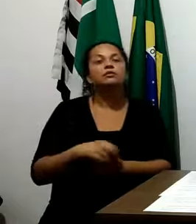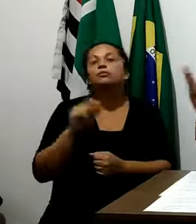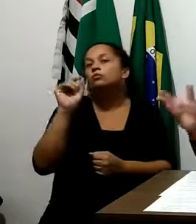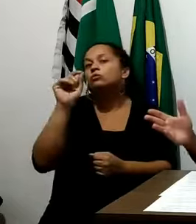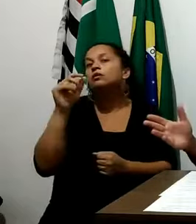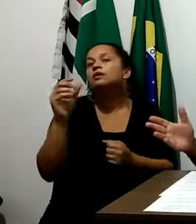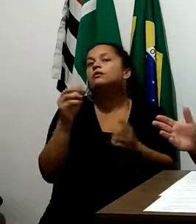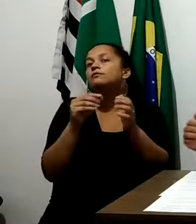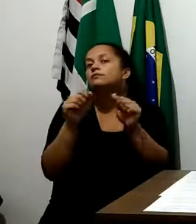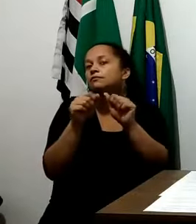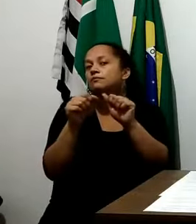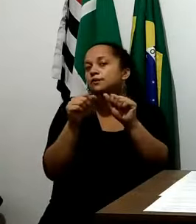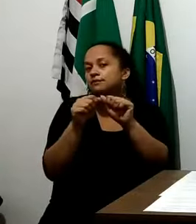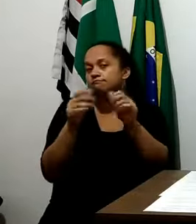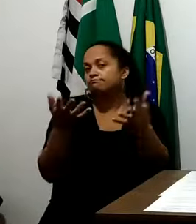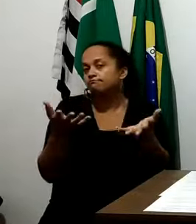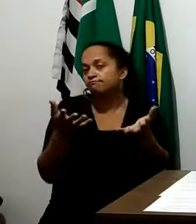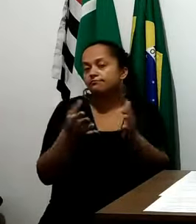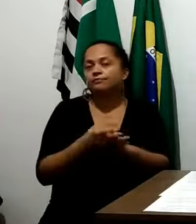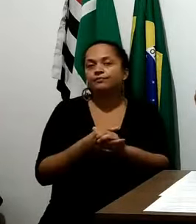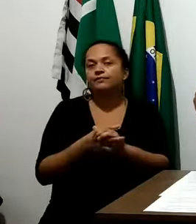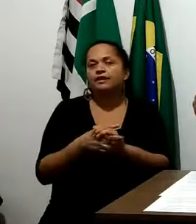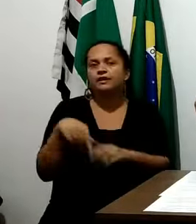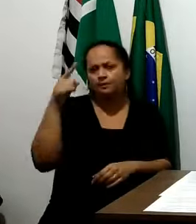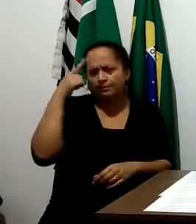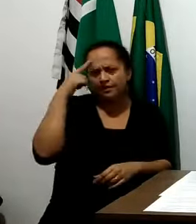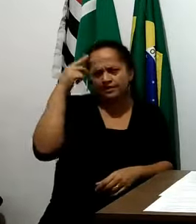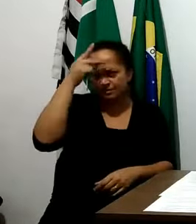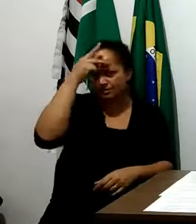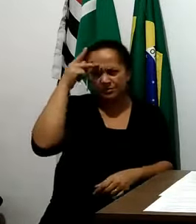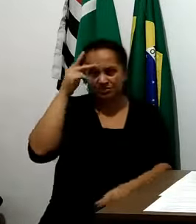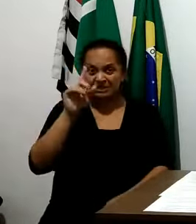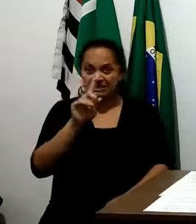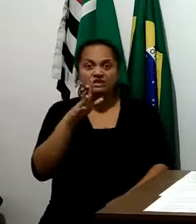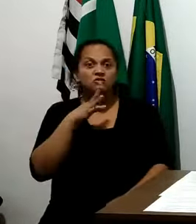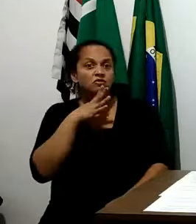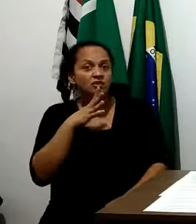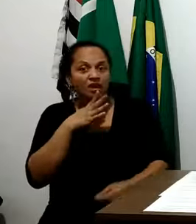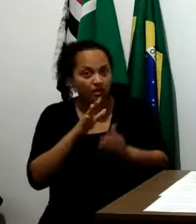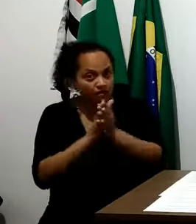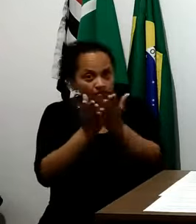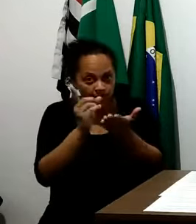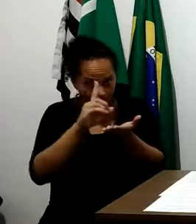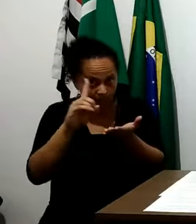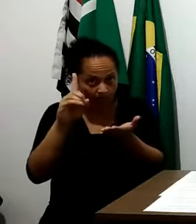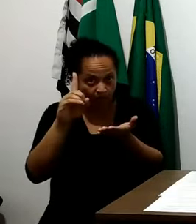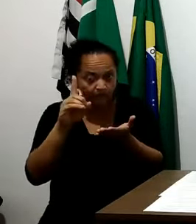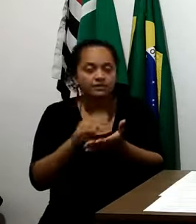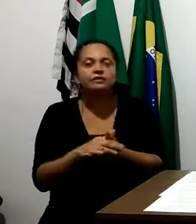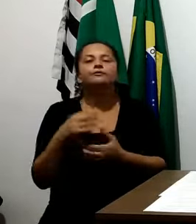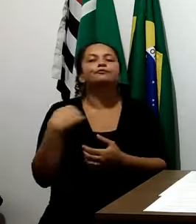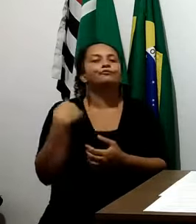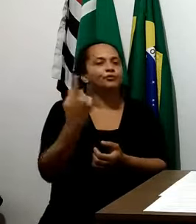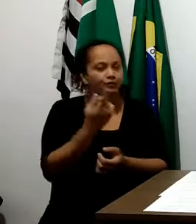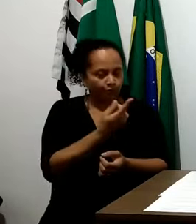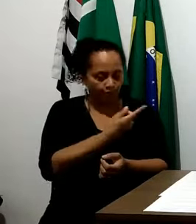Ainda mais os ímpios, aqueles que não conhecem a palavra. Então é o nosso papel, é a